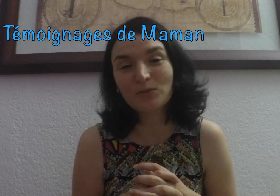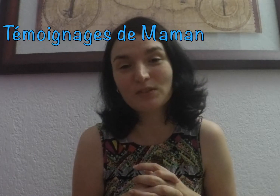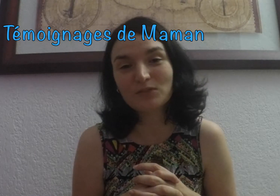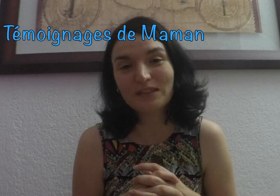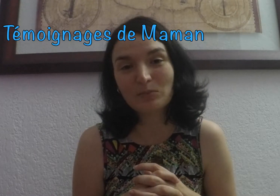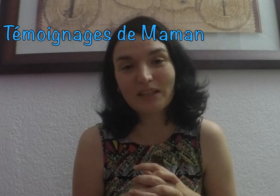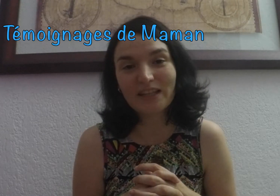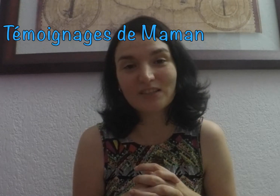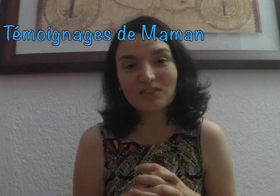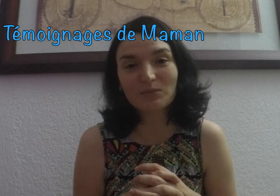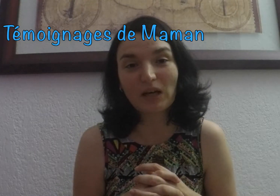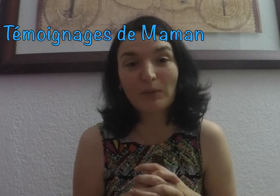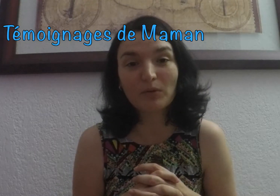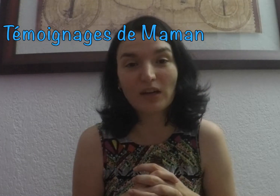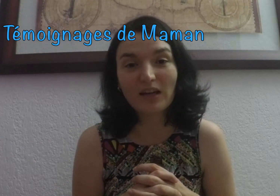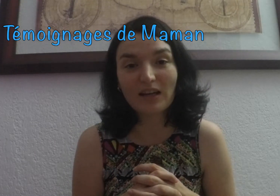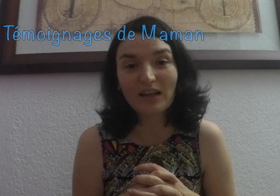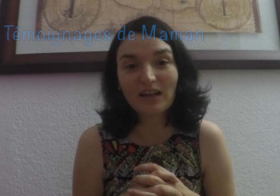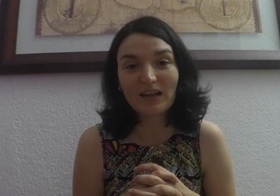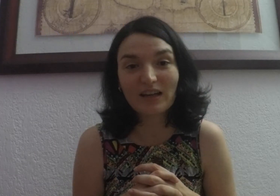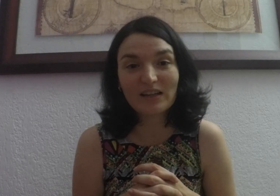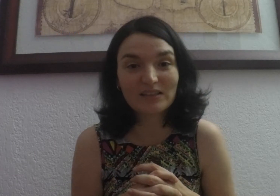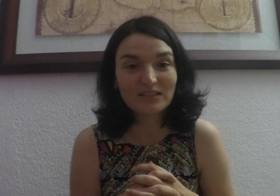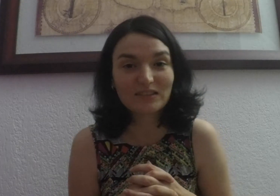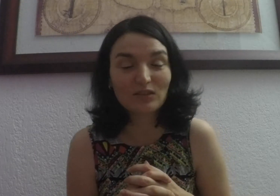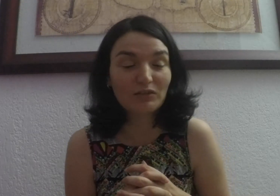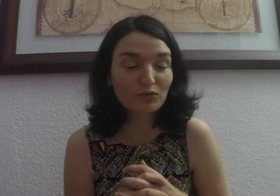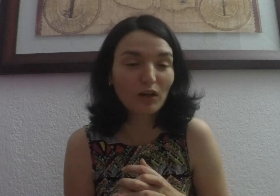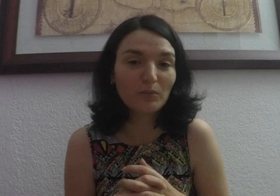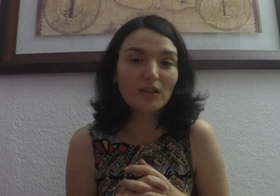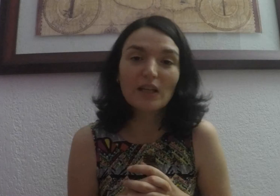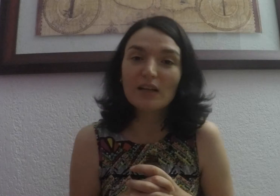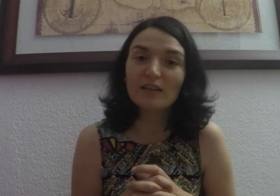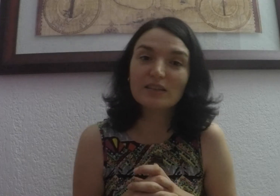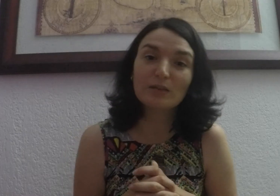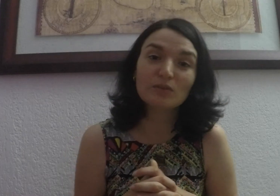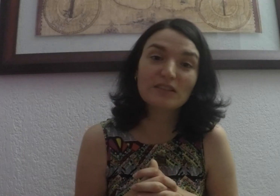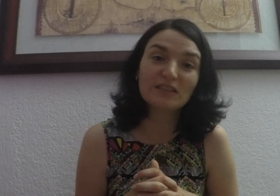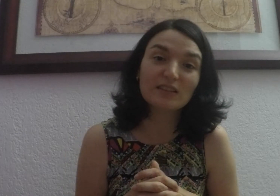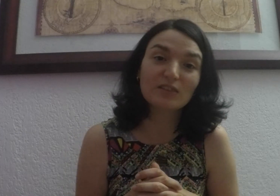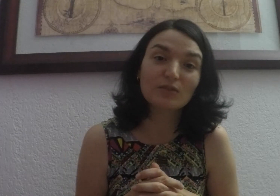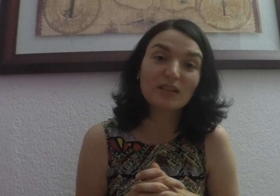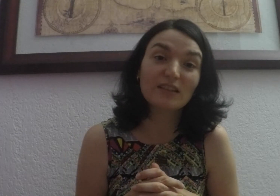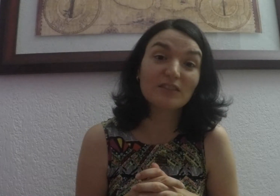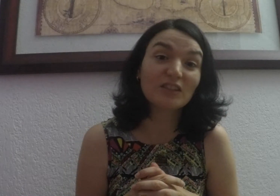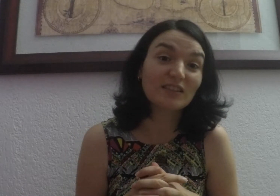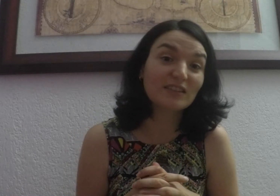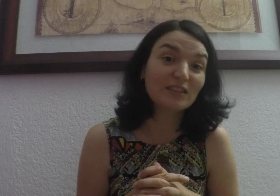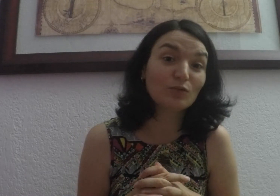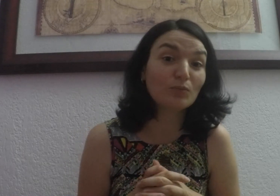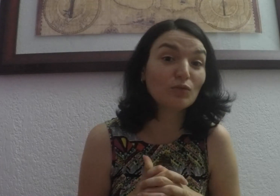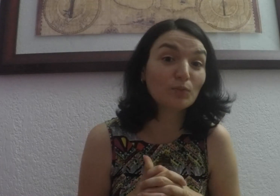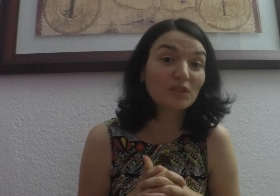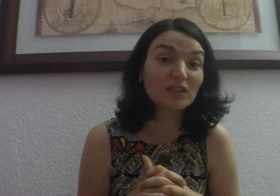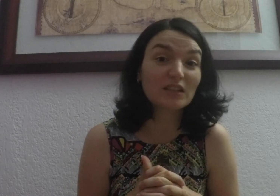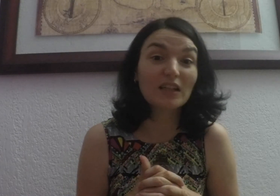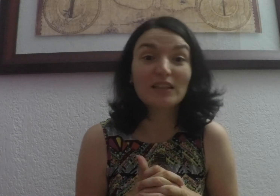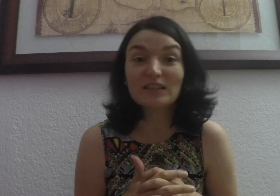niveau de témoignages par rapport à un site, un forum, qui me disaient qu'elles avaient déjà signé depuis tout petit et